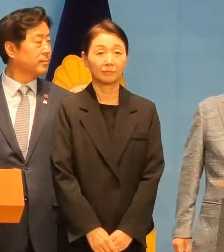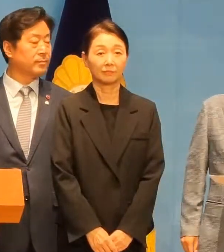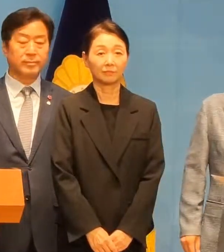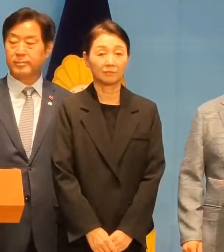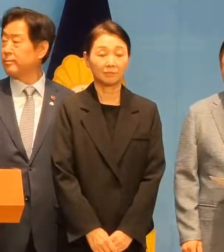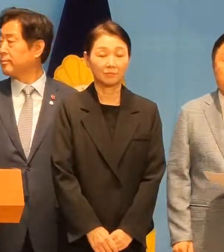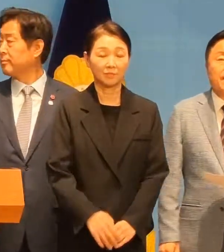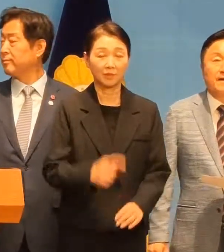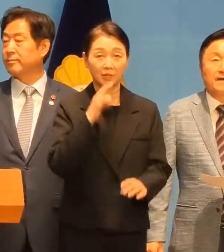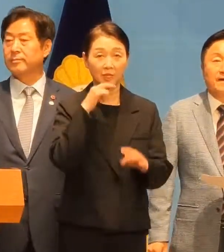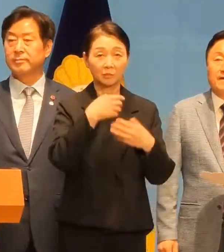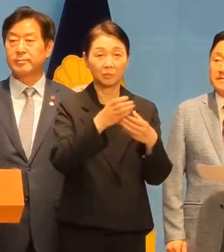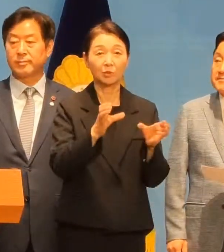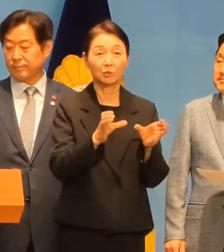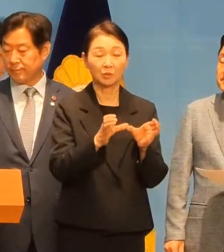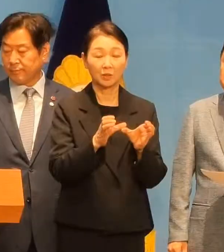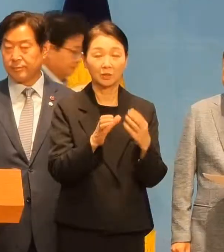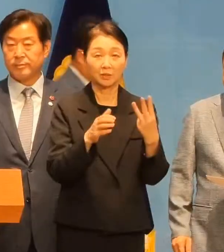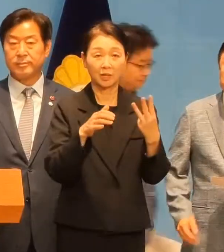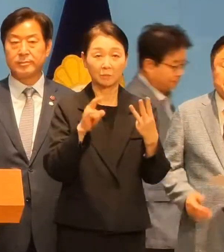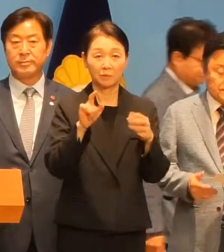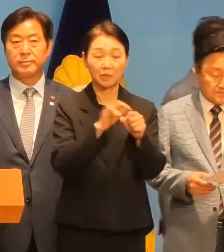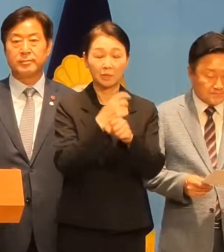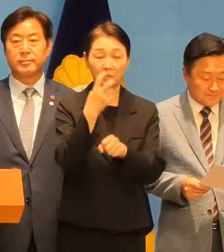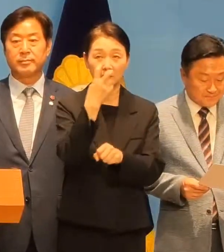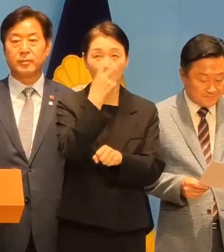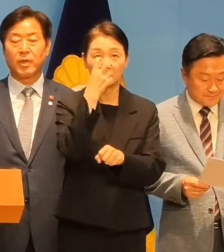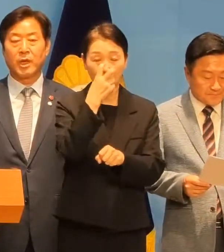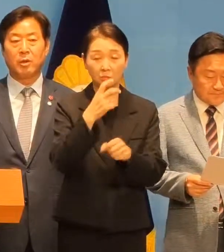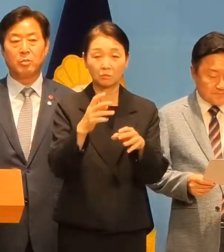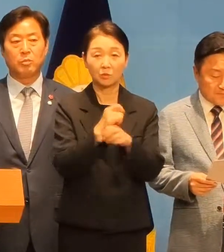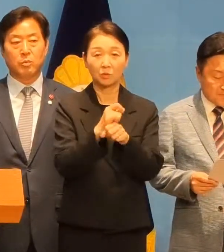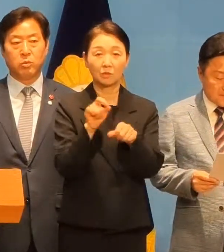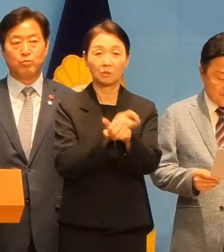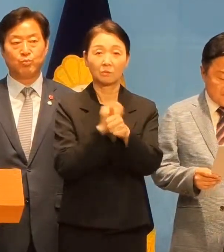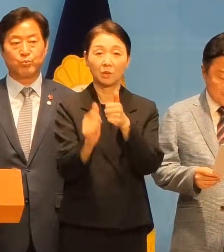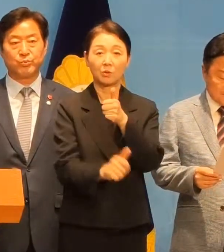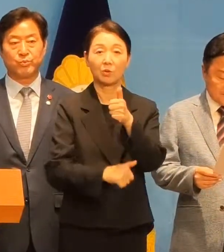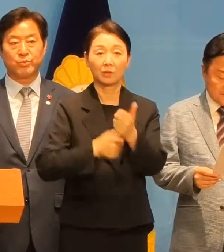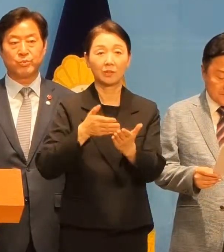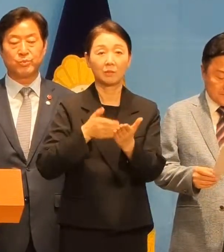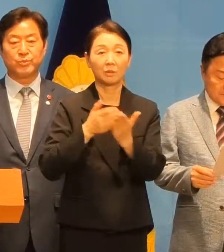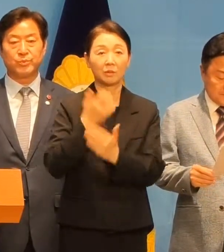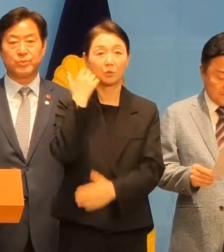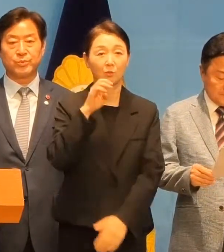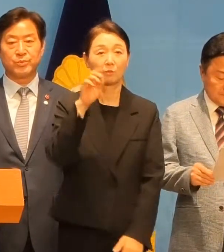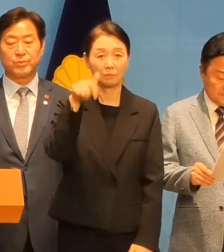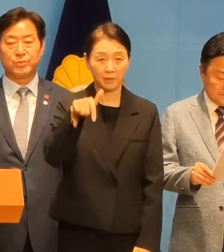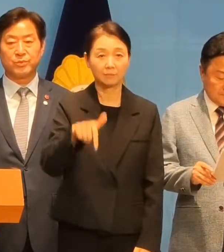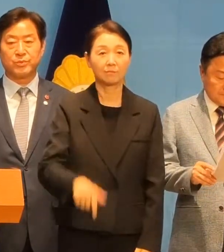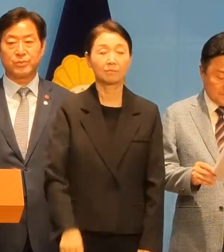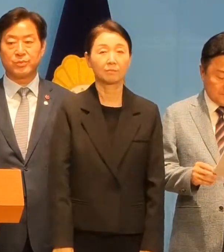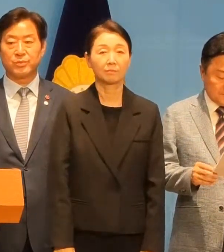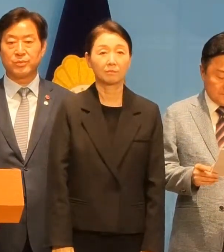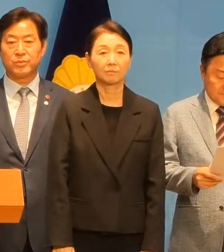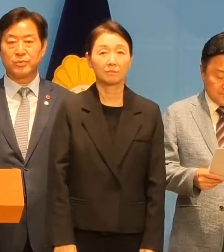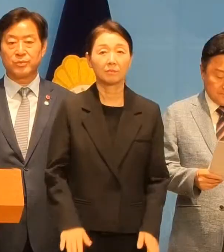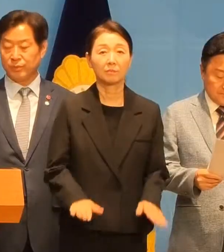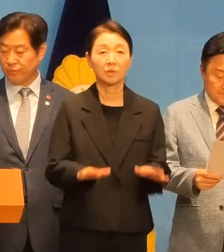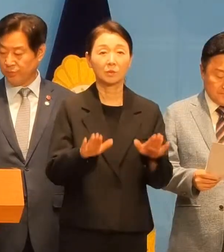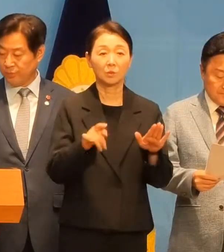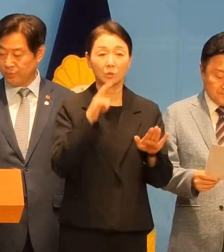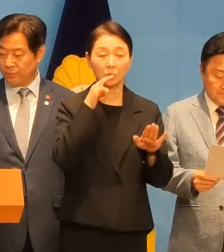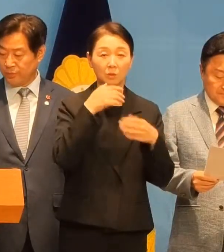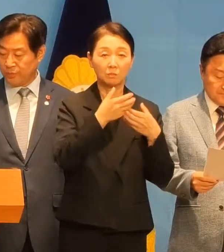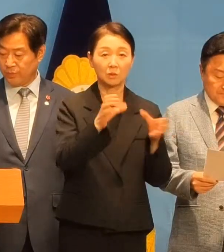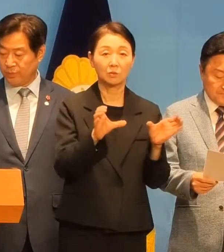네, 더불어민주당 3대 특검 종합특위 대변인 박창진입니다. 네, 오늘은